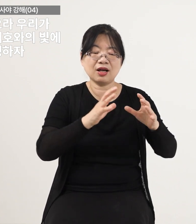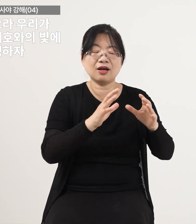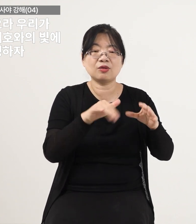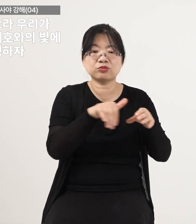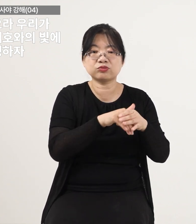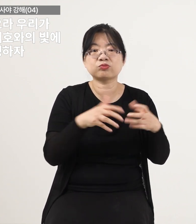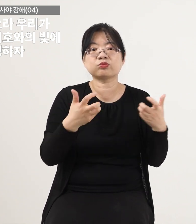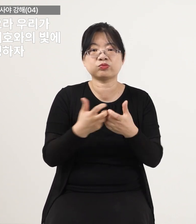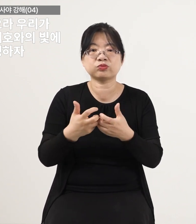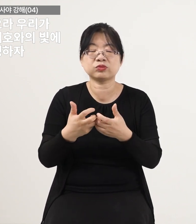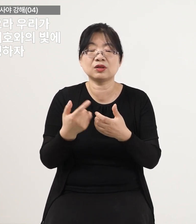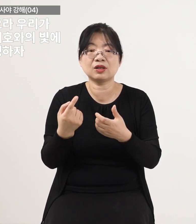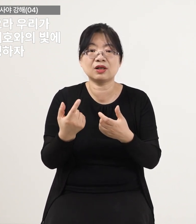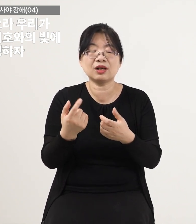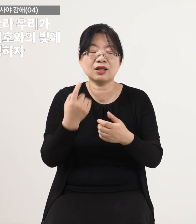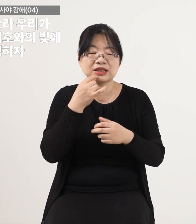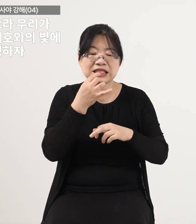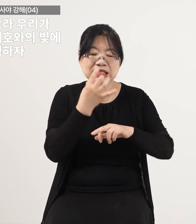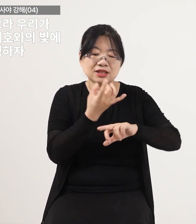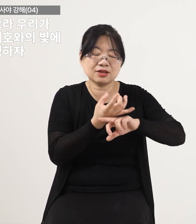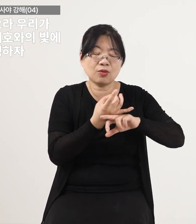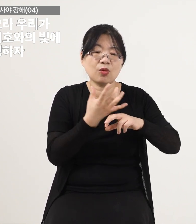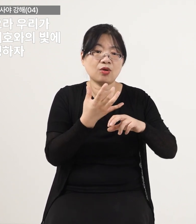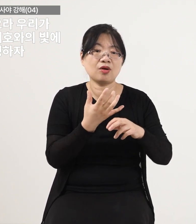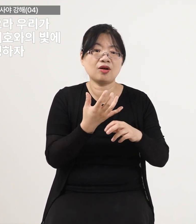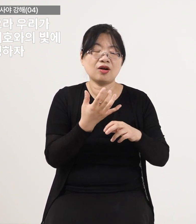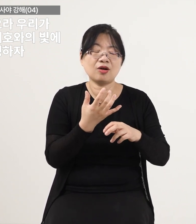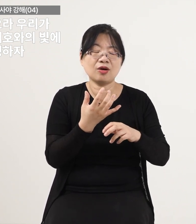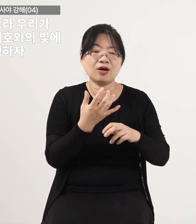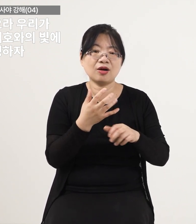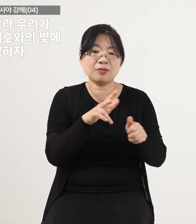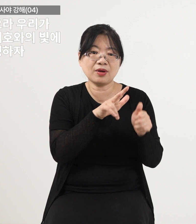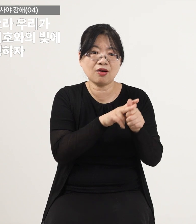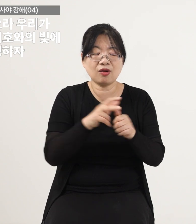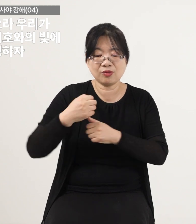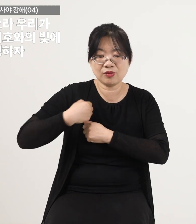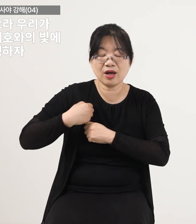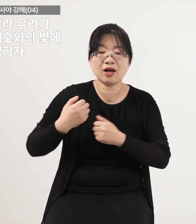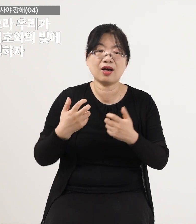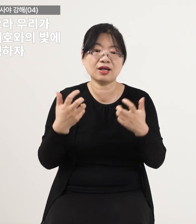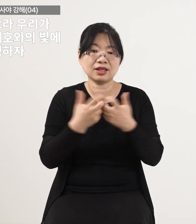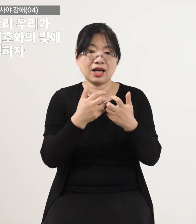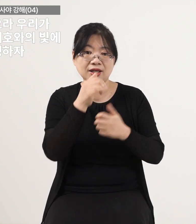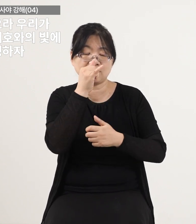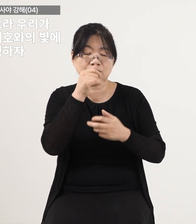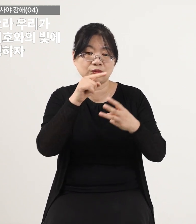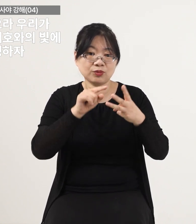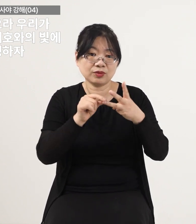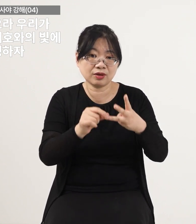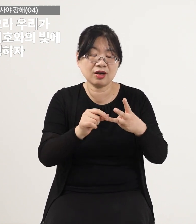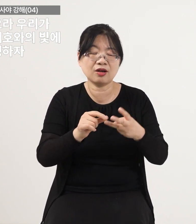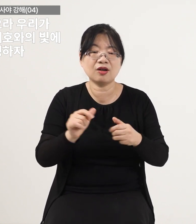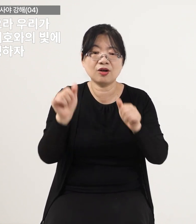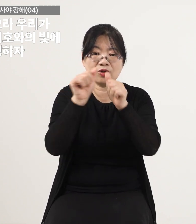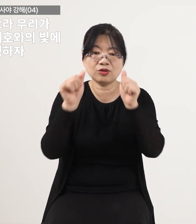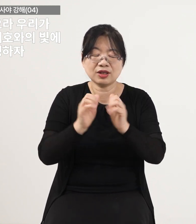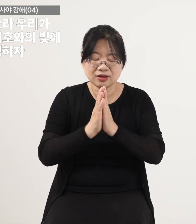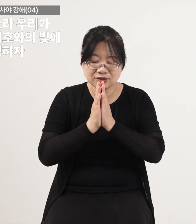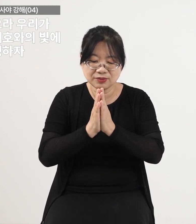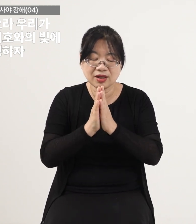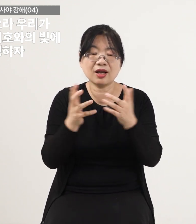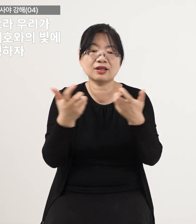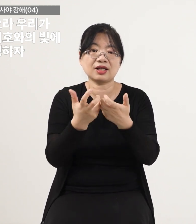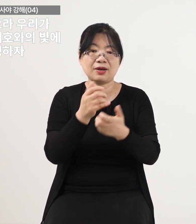가득하고, 금은보화와 병마와 마필이 가득하고, 세 번째는 우상